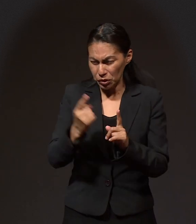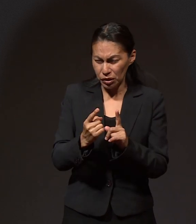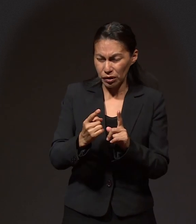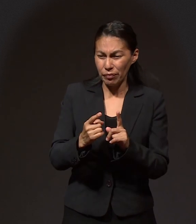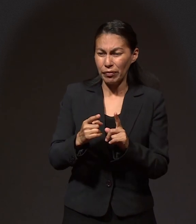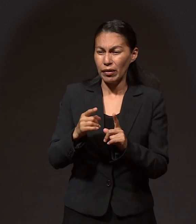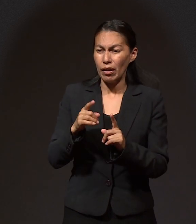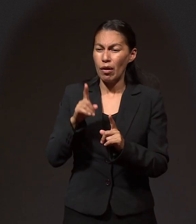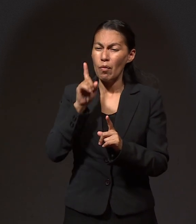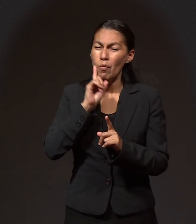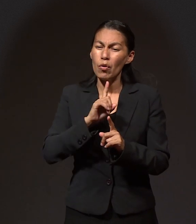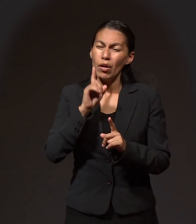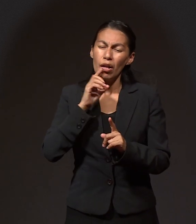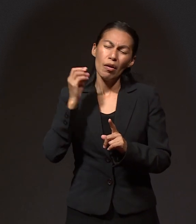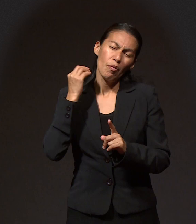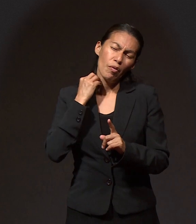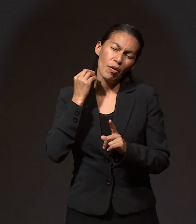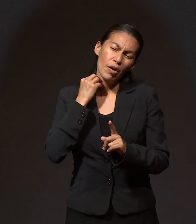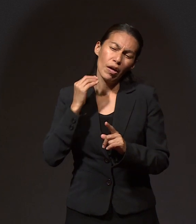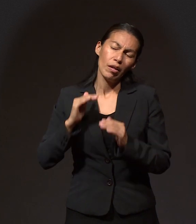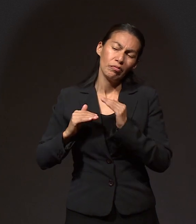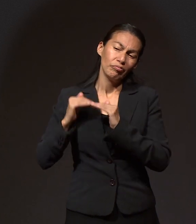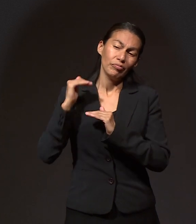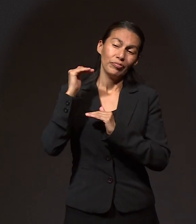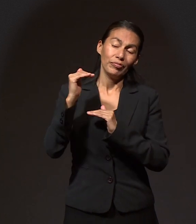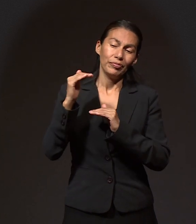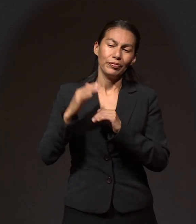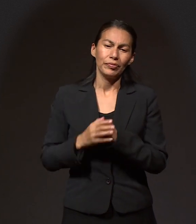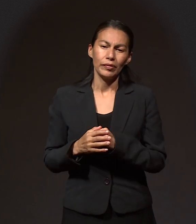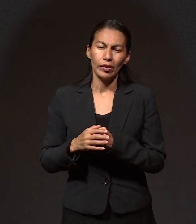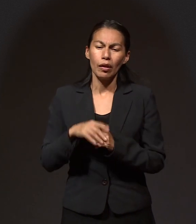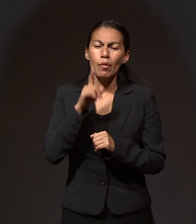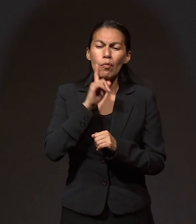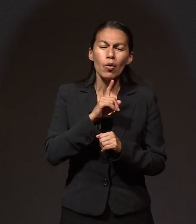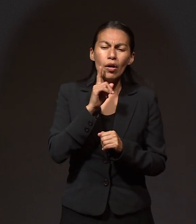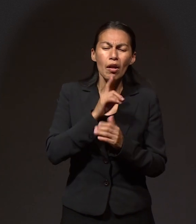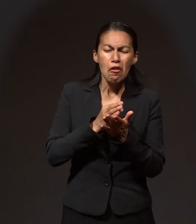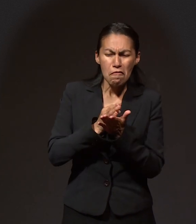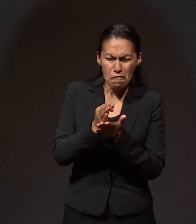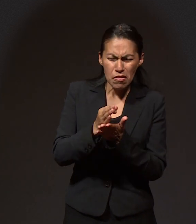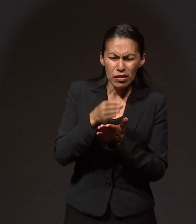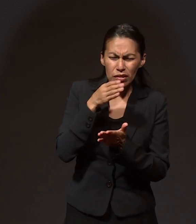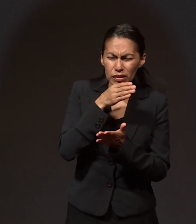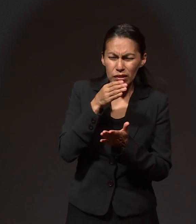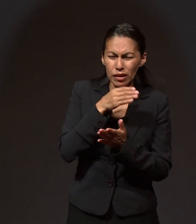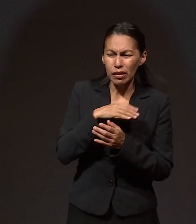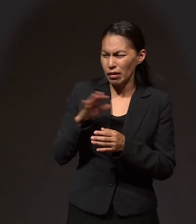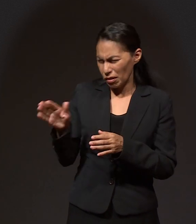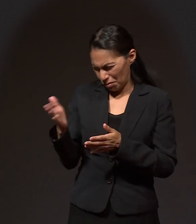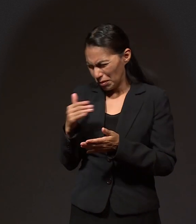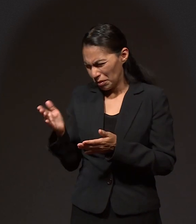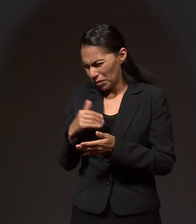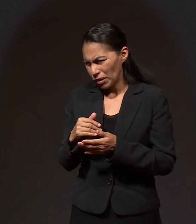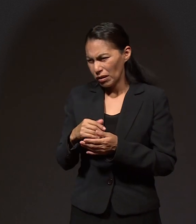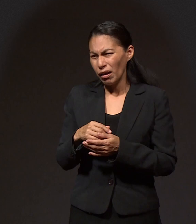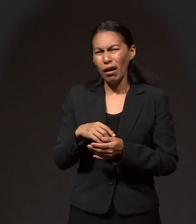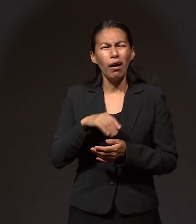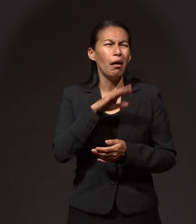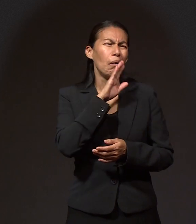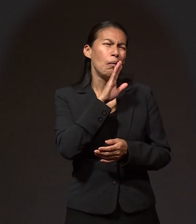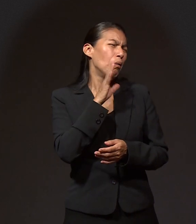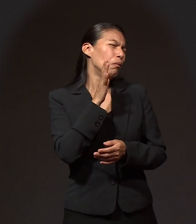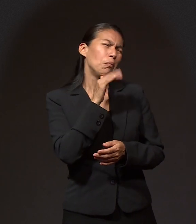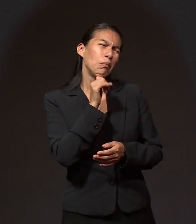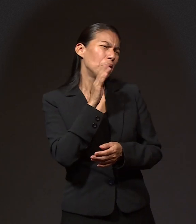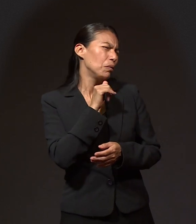perfil en la ciudad. La mamá era una fila cristiana de nuestra iglesia dentista y quería que la hija asista. Y mamá, yo no voy, yo estoy